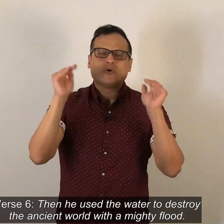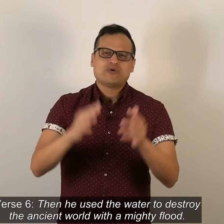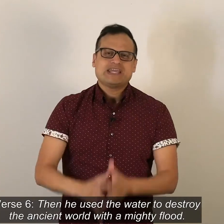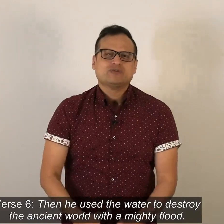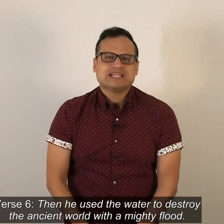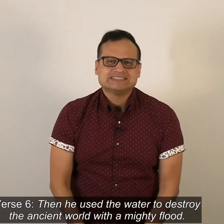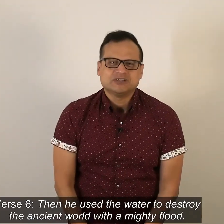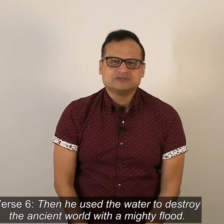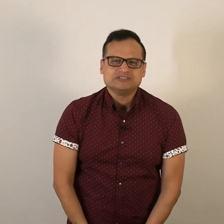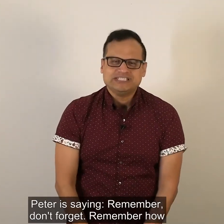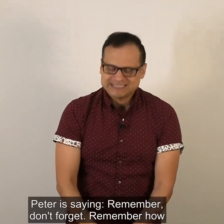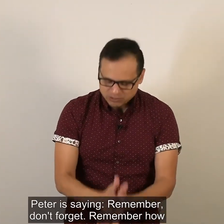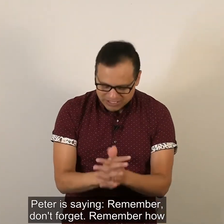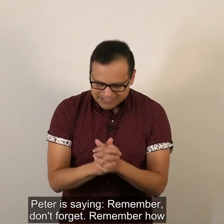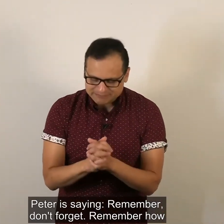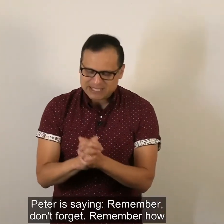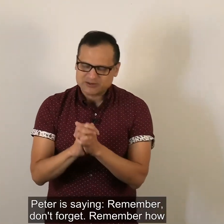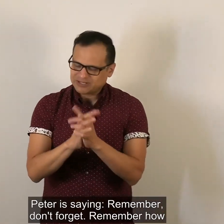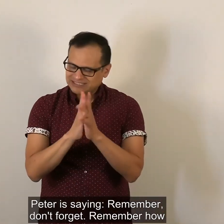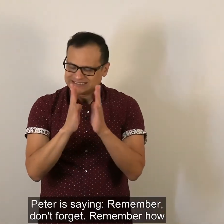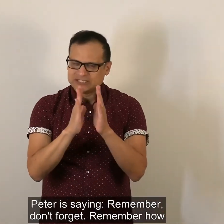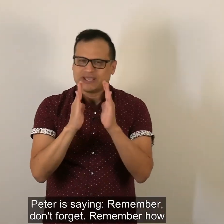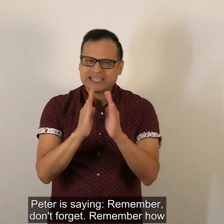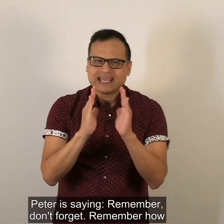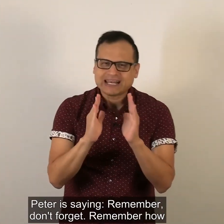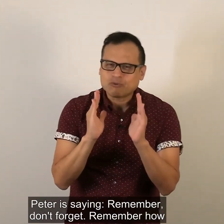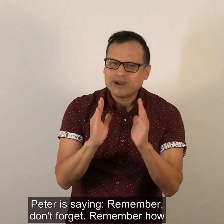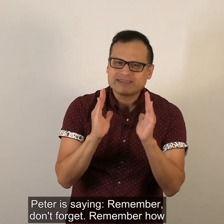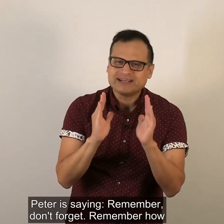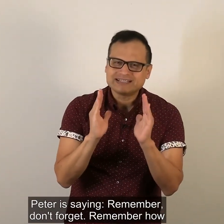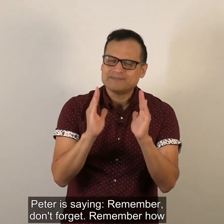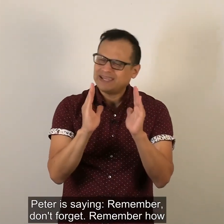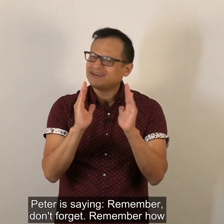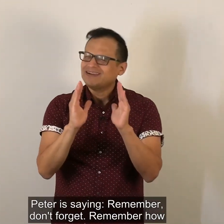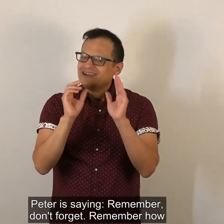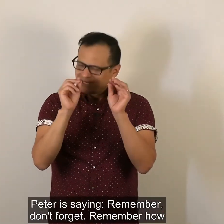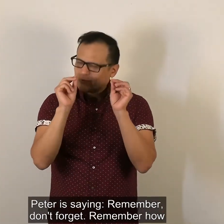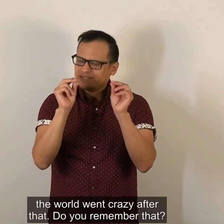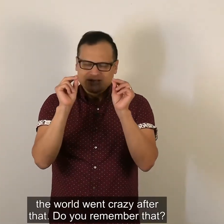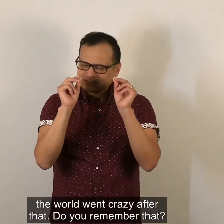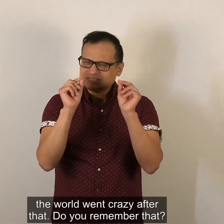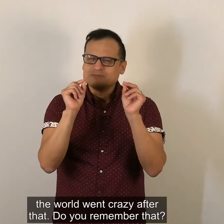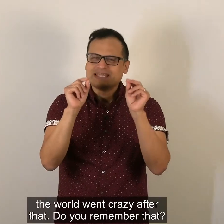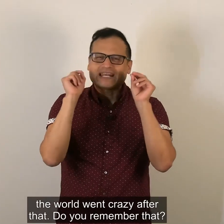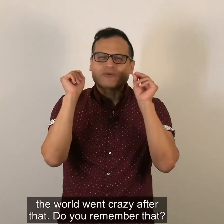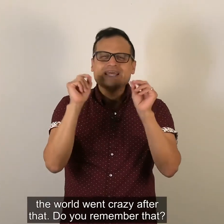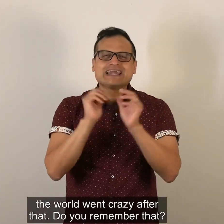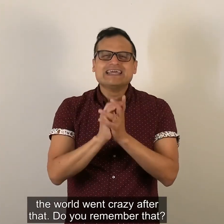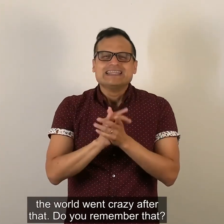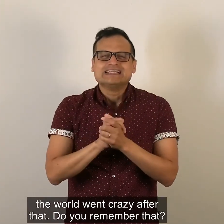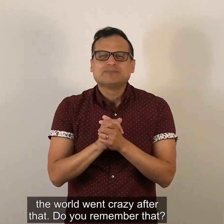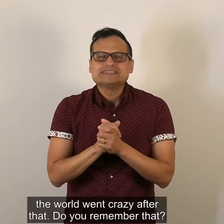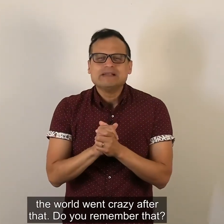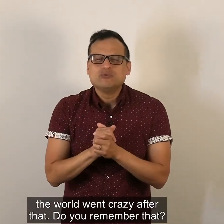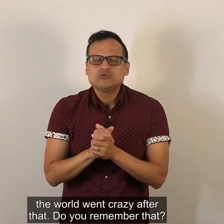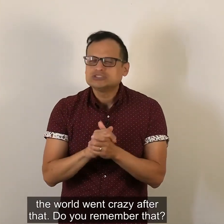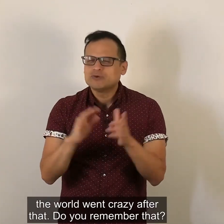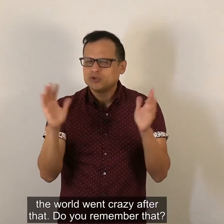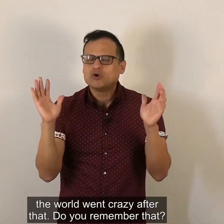una inundación. Y es otra vez Pedro diciendo, hey, recuerdan también. Recuerden, no se les olvide. Recuerden que después el mundo se volvió loco.